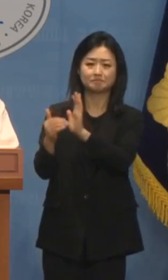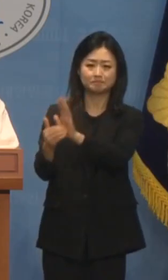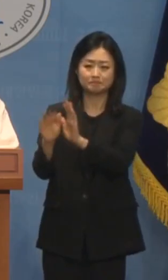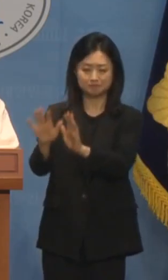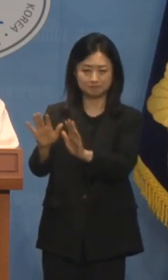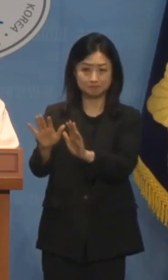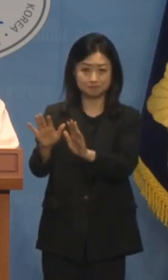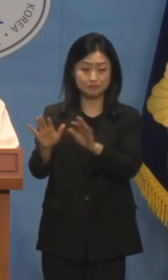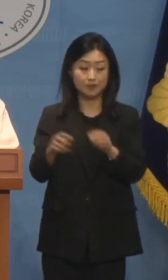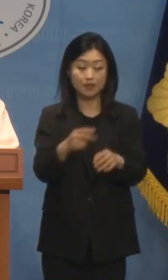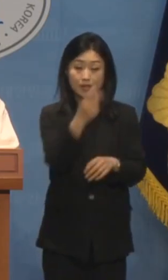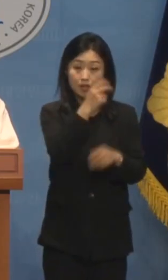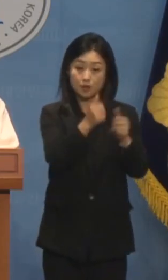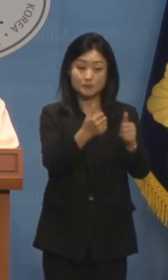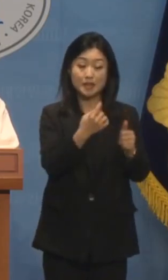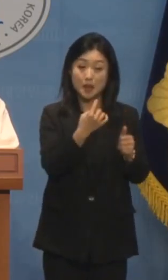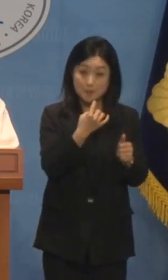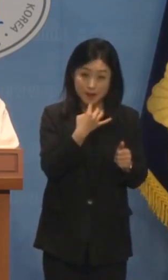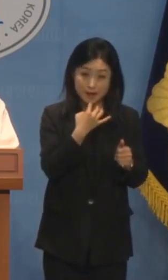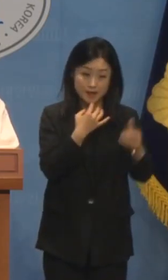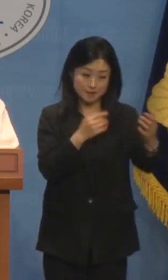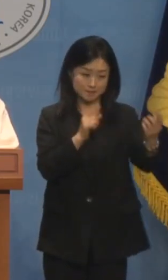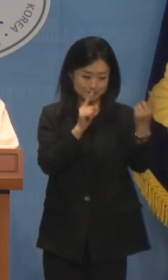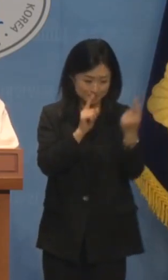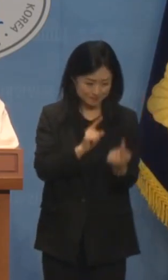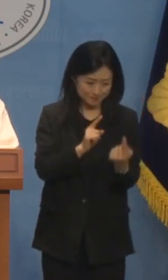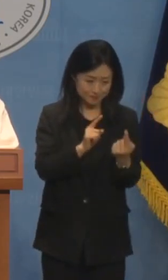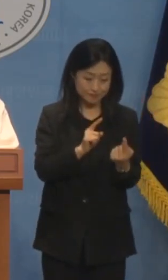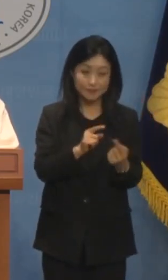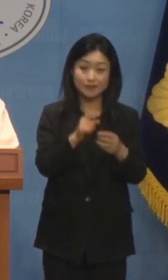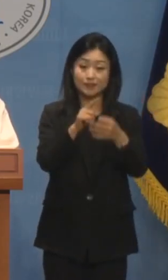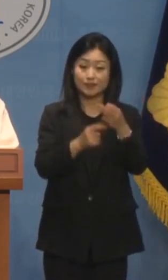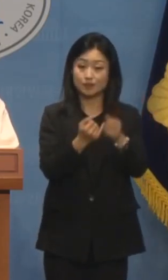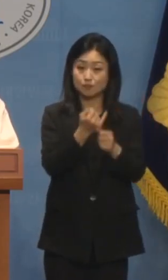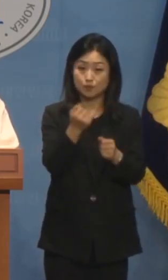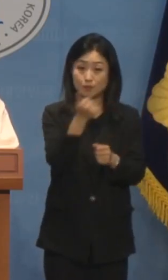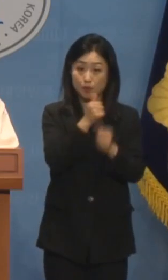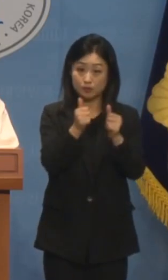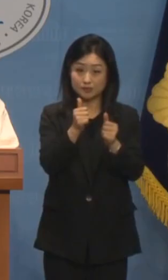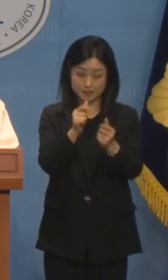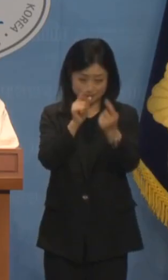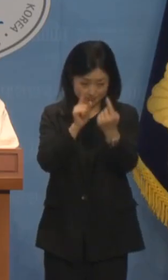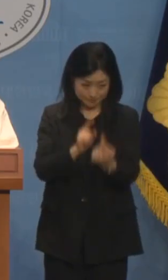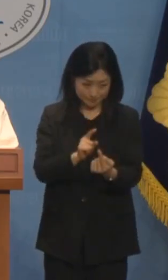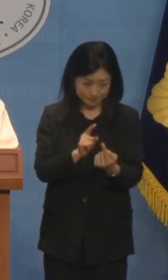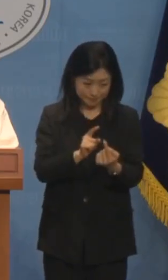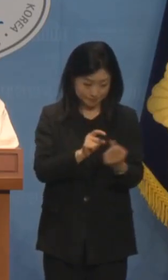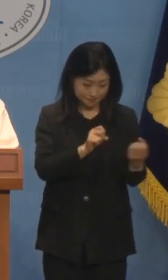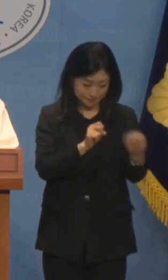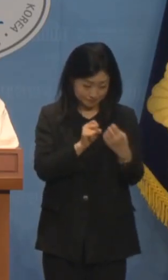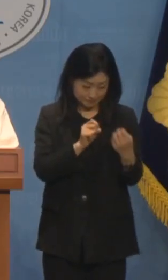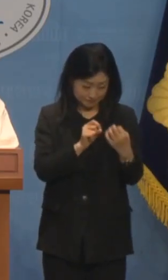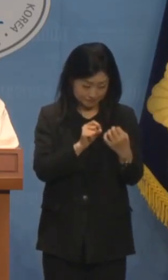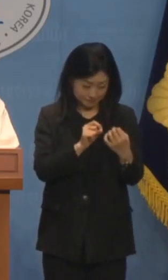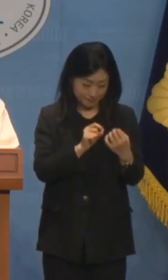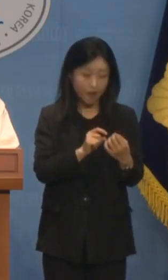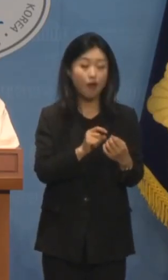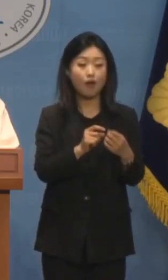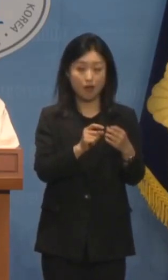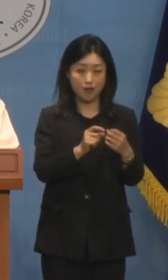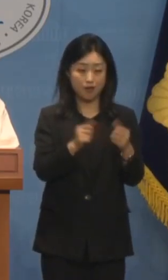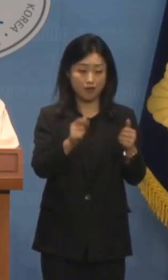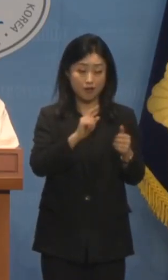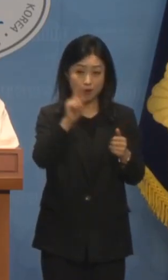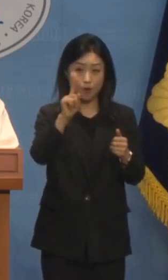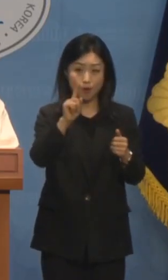결정을 내린 검찰 측과 김건희 변호사 측 말만 듣고 불기소 권고를 했다. 심지어 표결 결과도